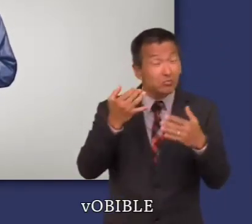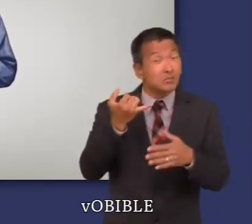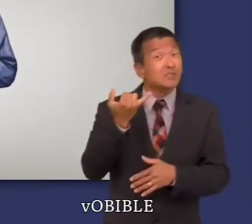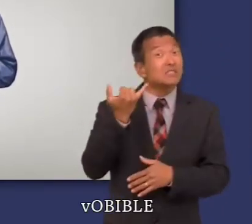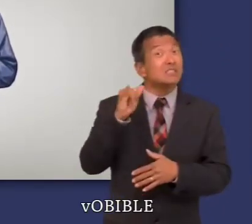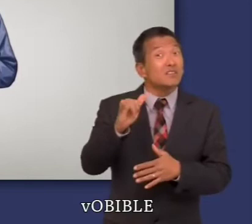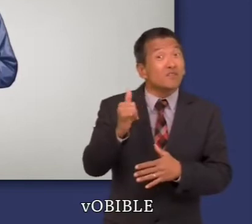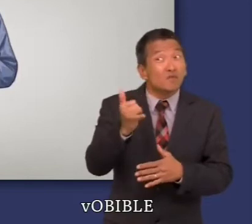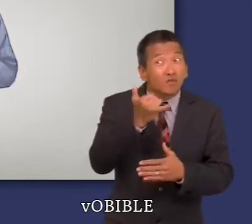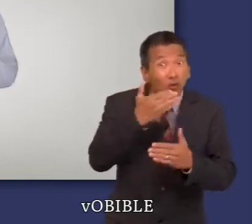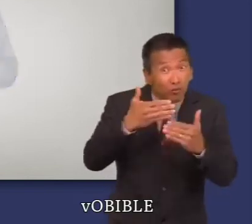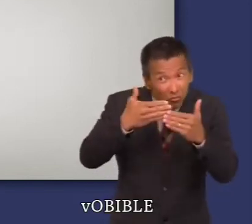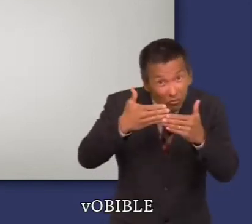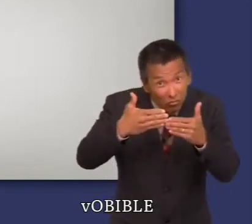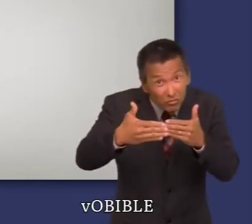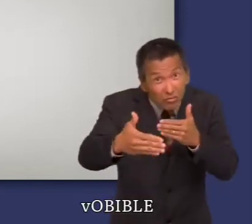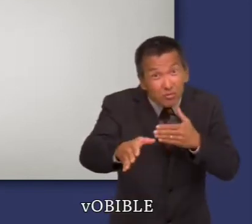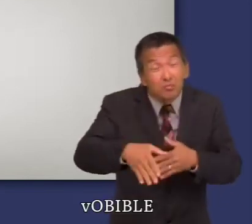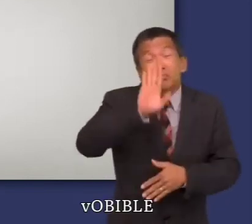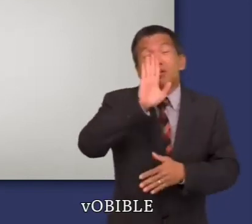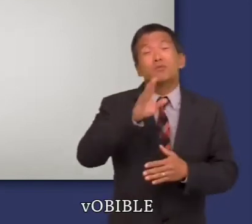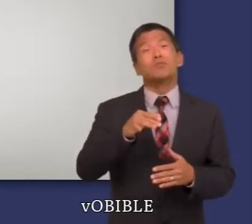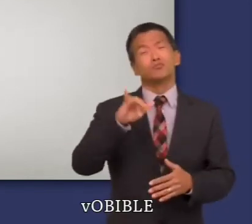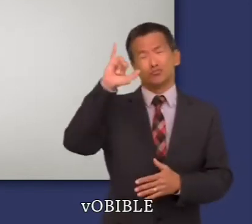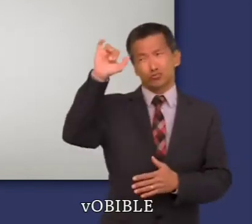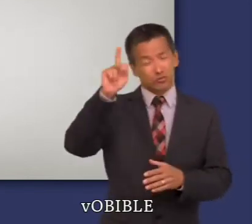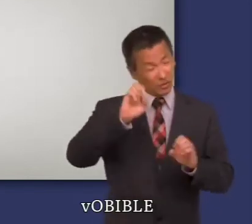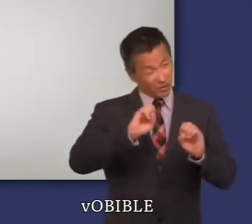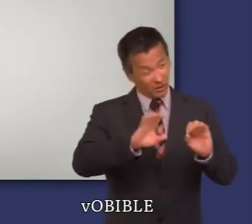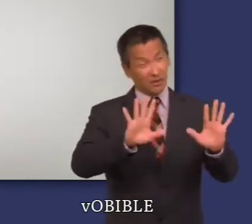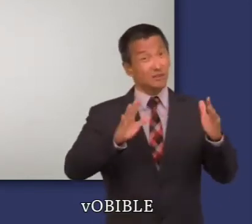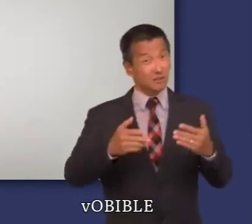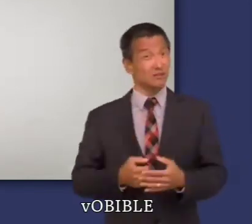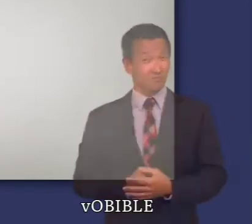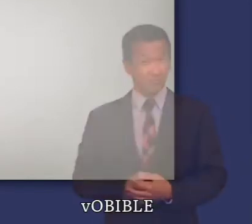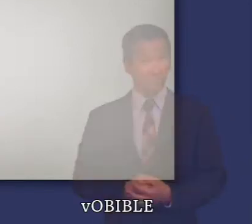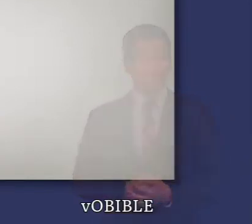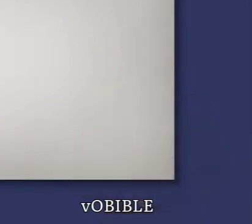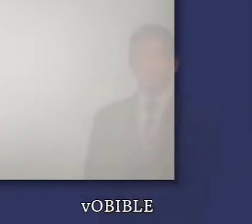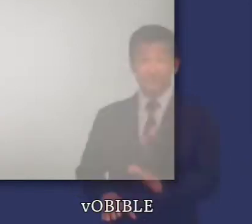à 18, les malheurs annoncés commencent à s'abattre sur la famille de David.